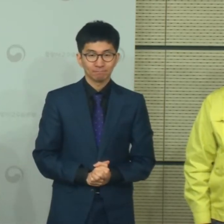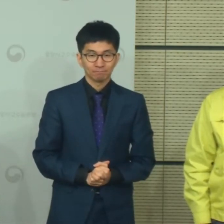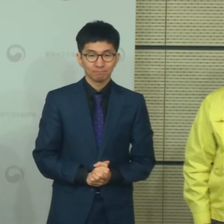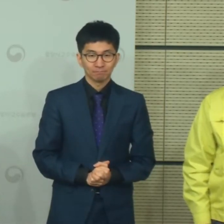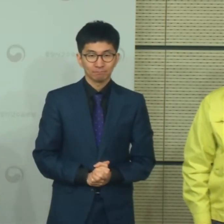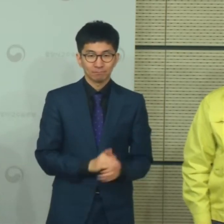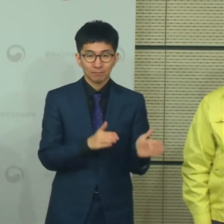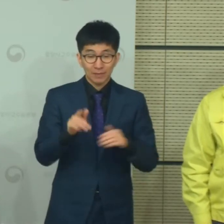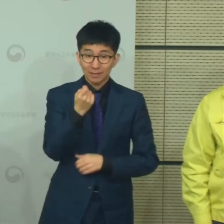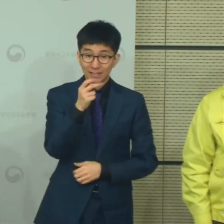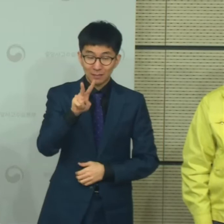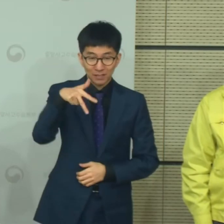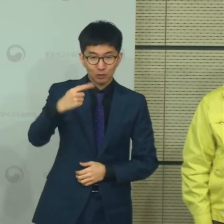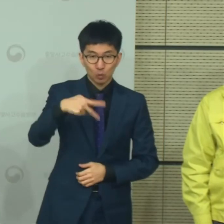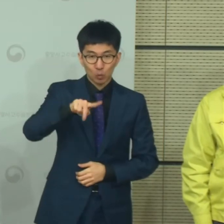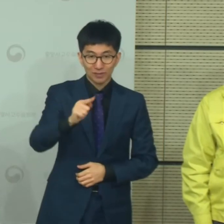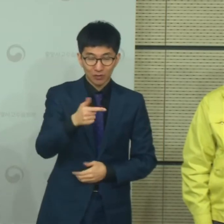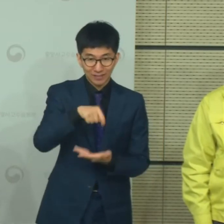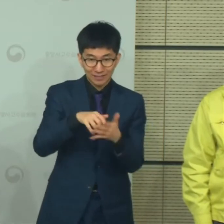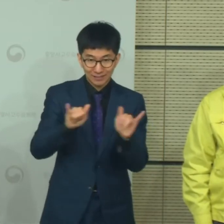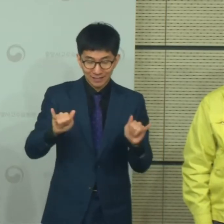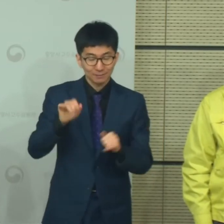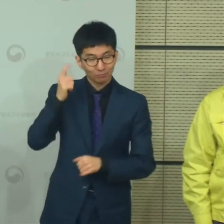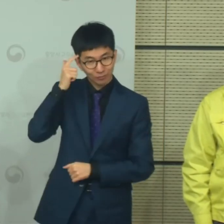네, TV조선 기자님 질문 부탁드립니다.